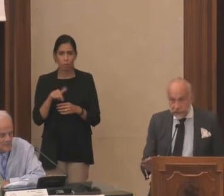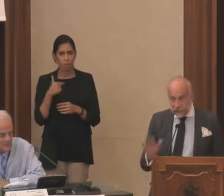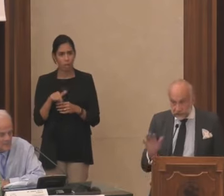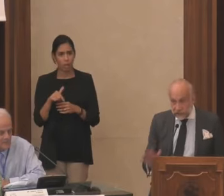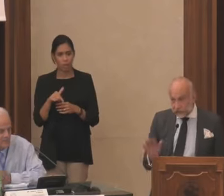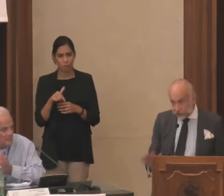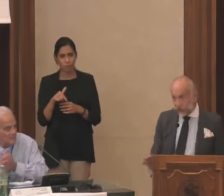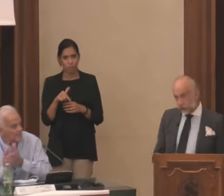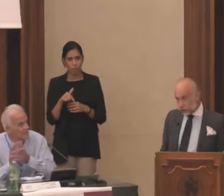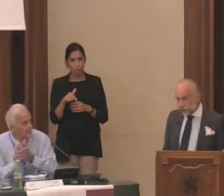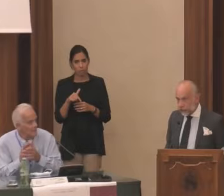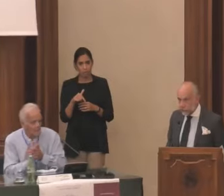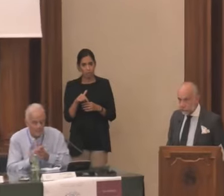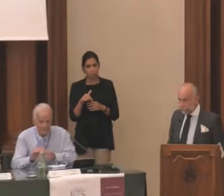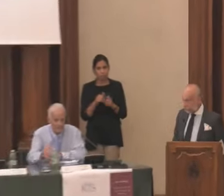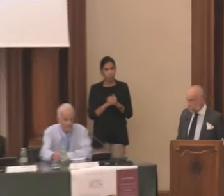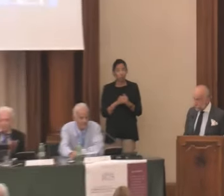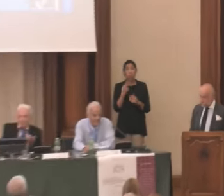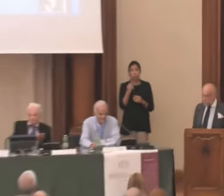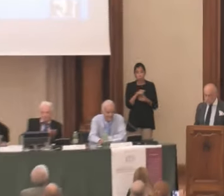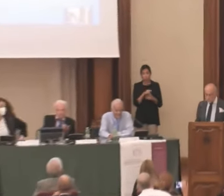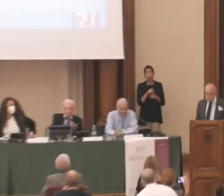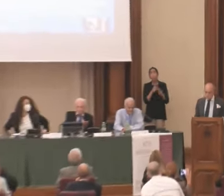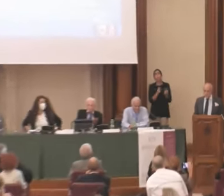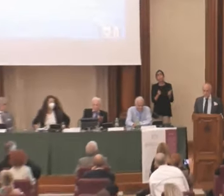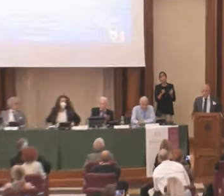fa il 10-20% della terapia.